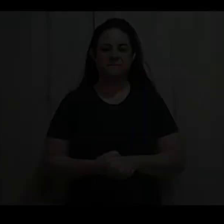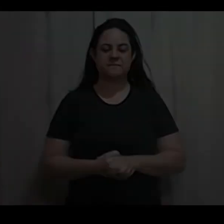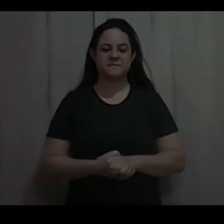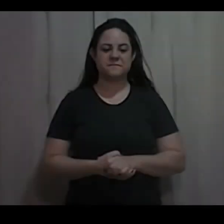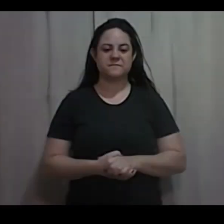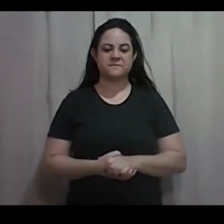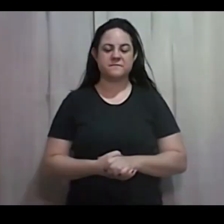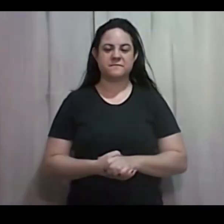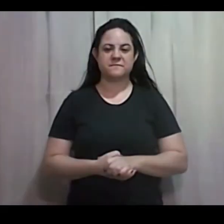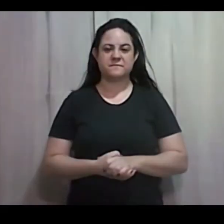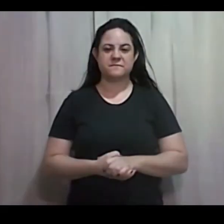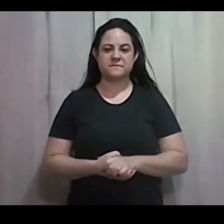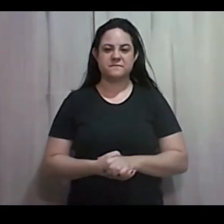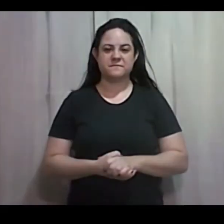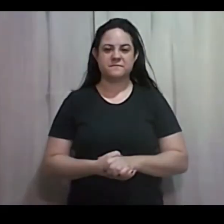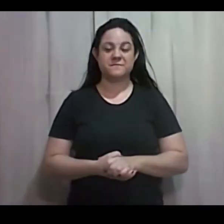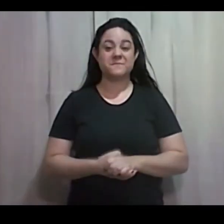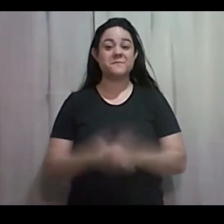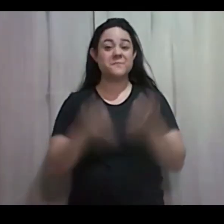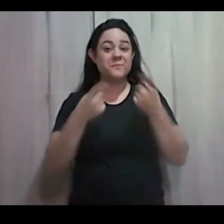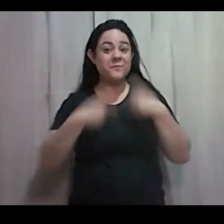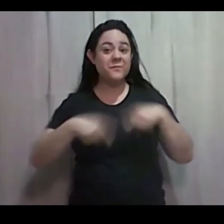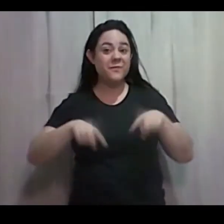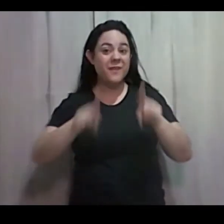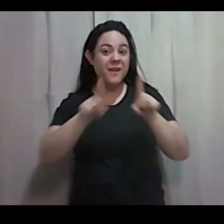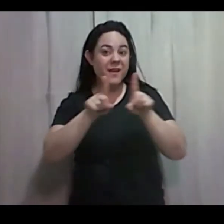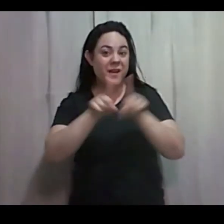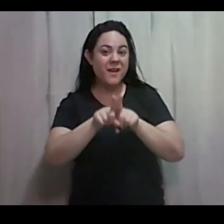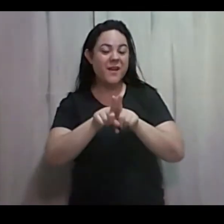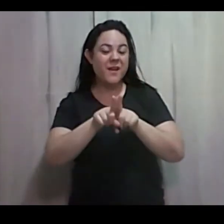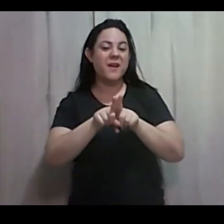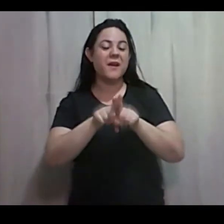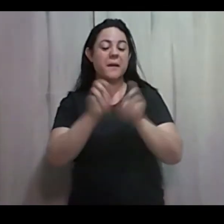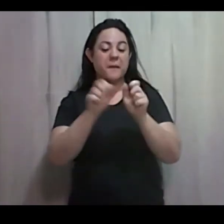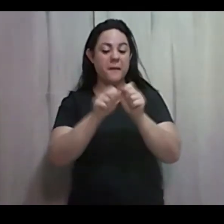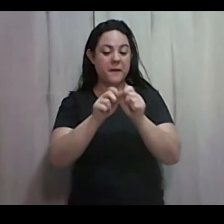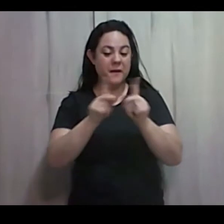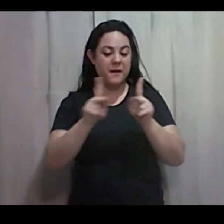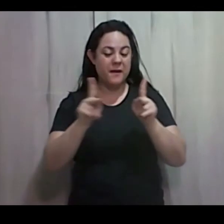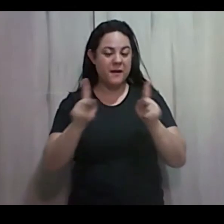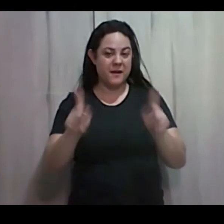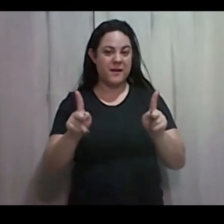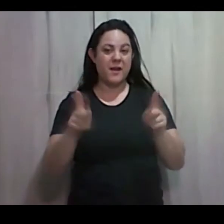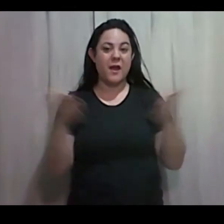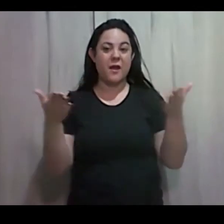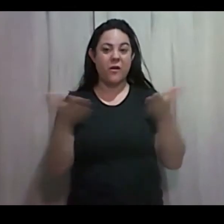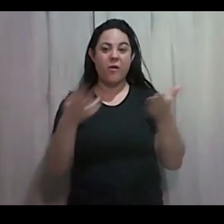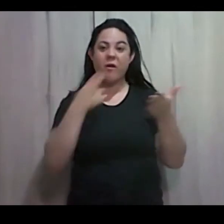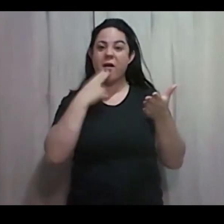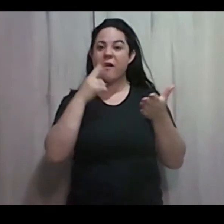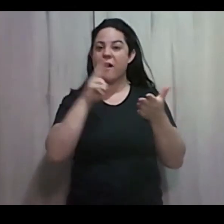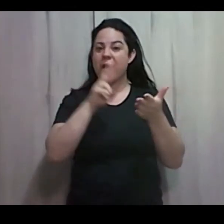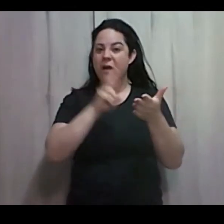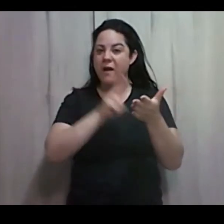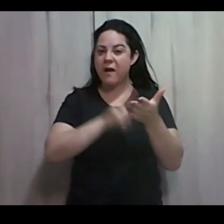Voltamos! Voltamos para Apocalipse Estamos na Carta de Apocalipse A Igreja de Sardes